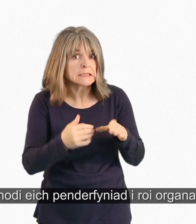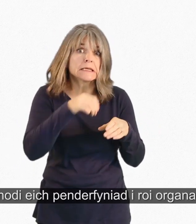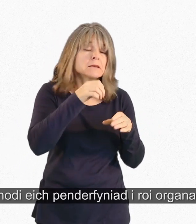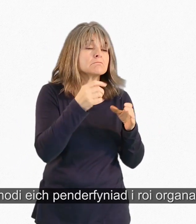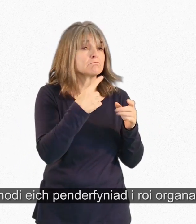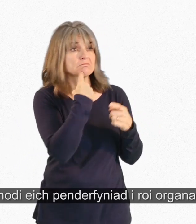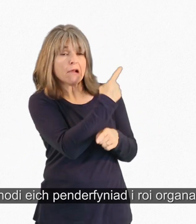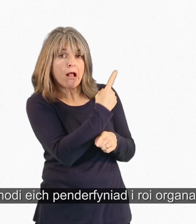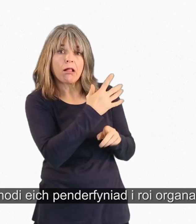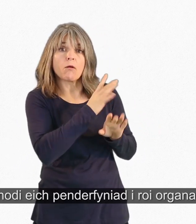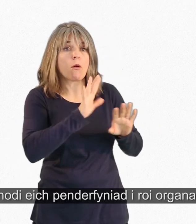organau.